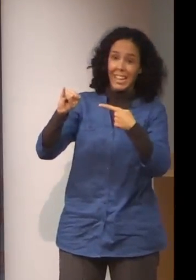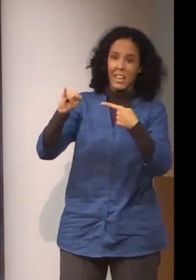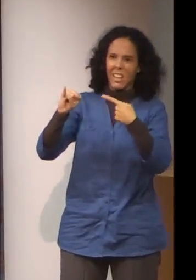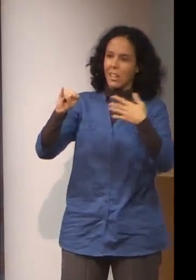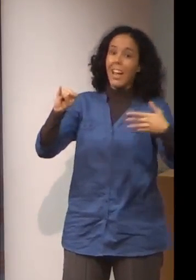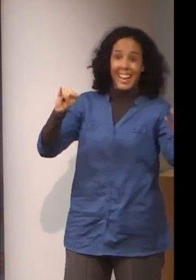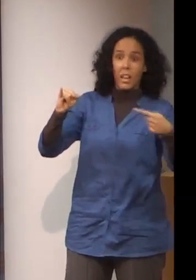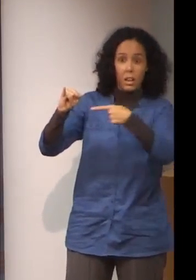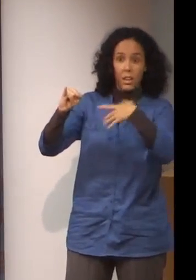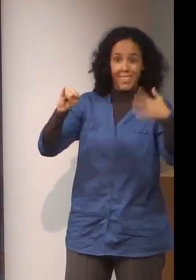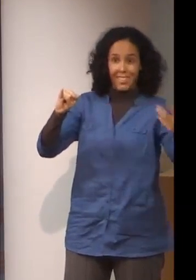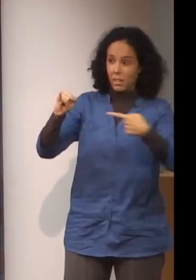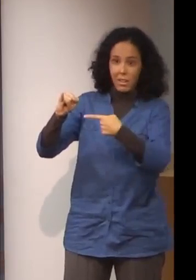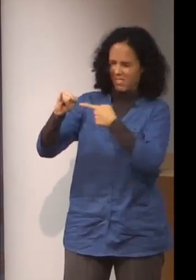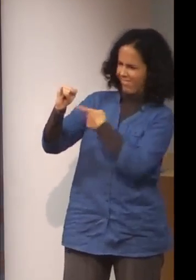Si yo digo